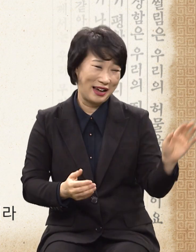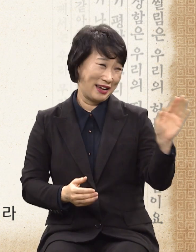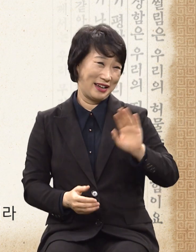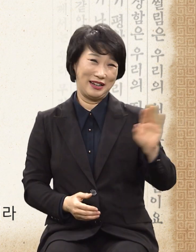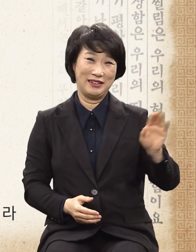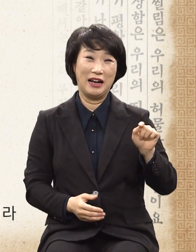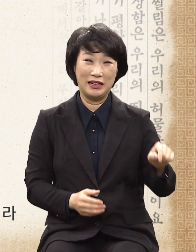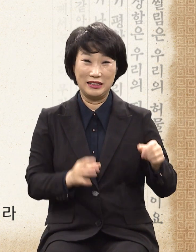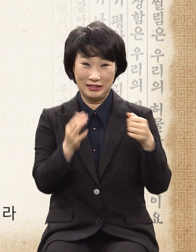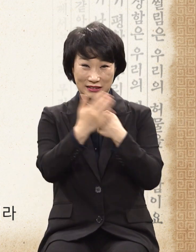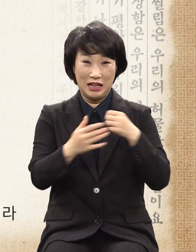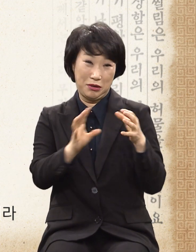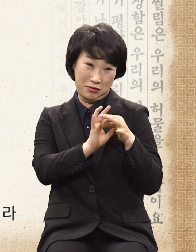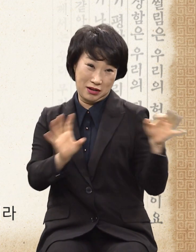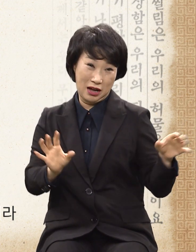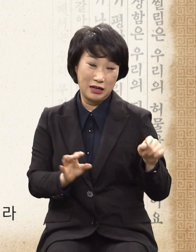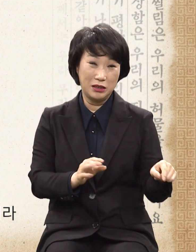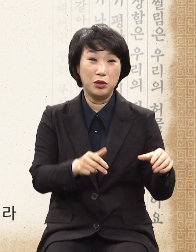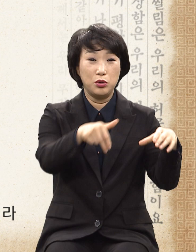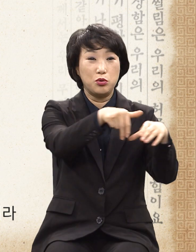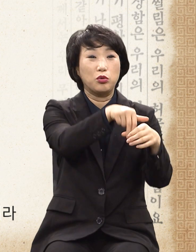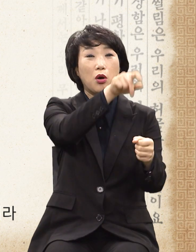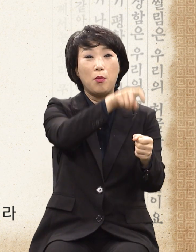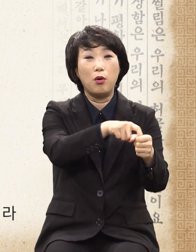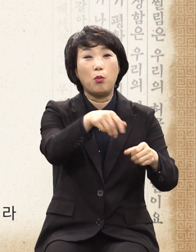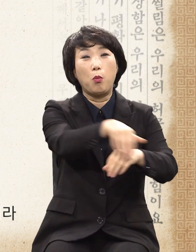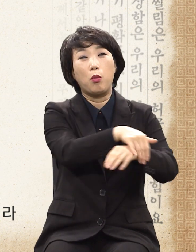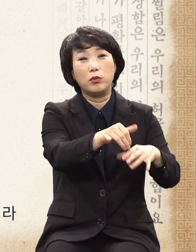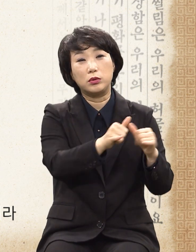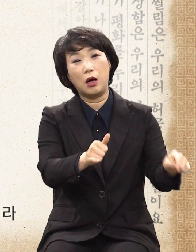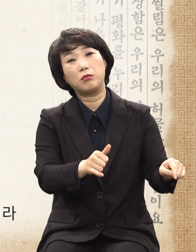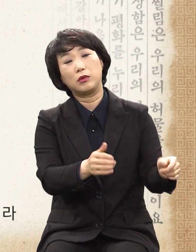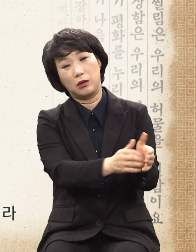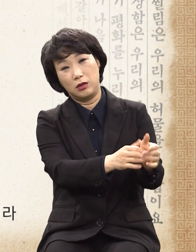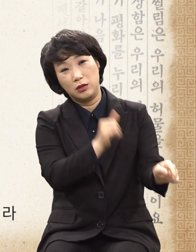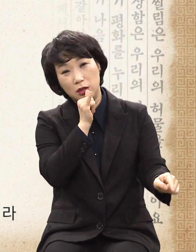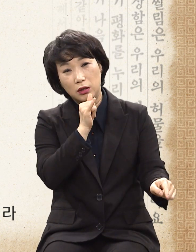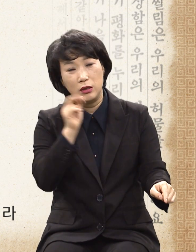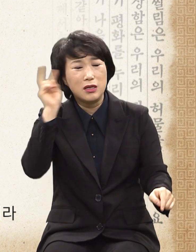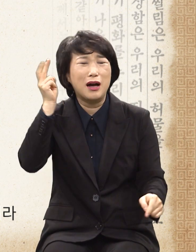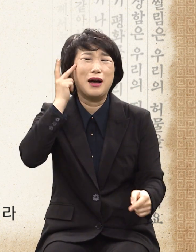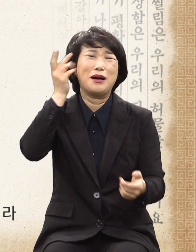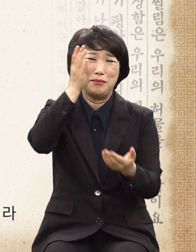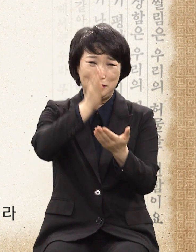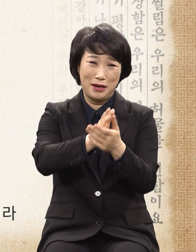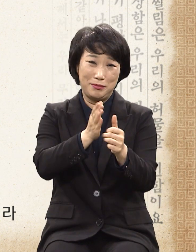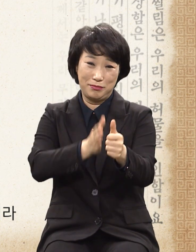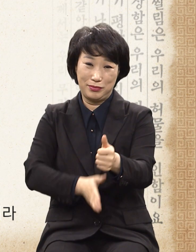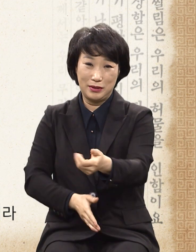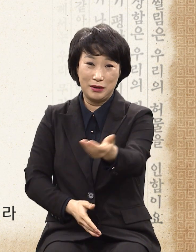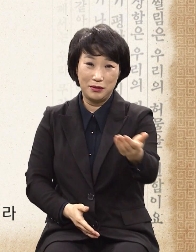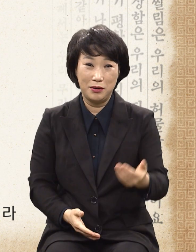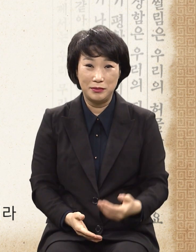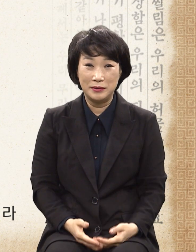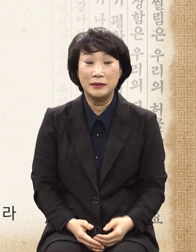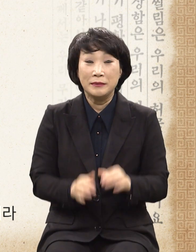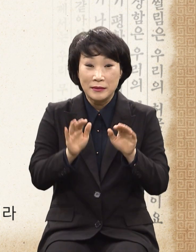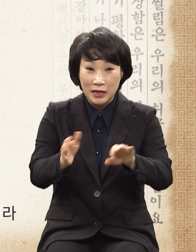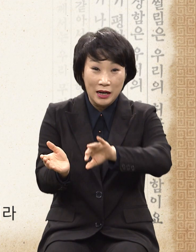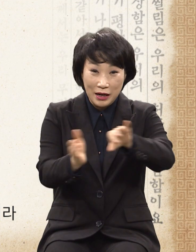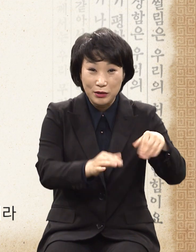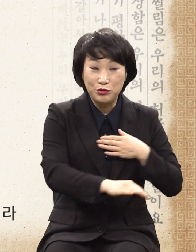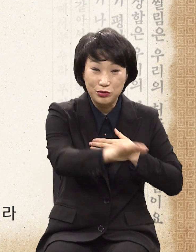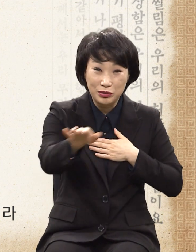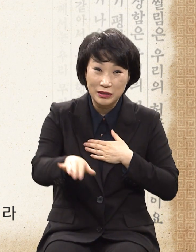전혀 은혜와 상관없는 종교인에 불과하다 그 말입니다. 착각하지 말라 이 말입니다. 우리는